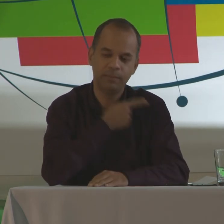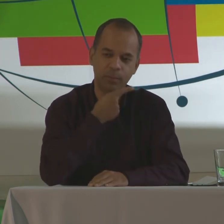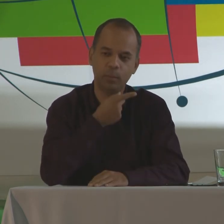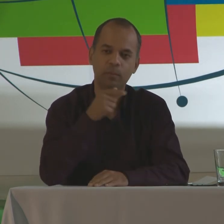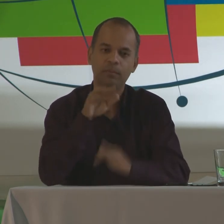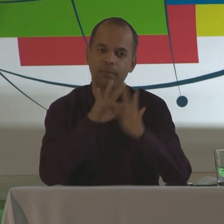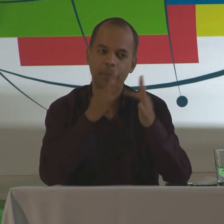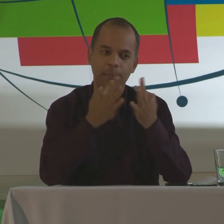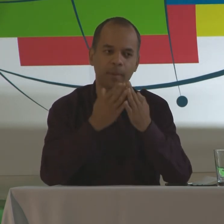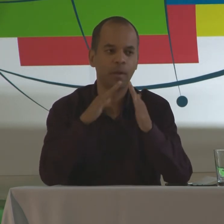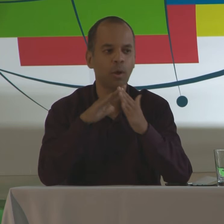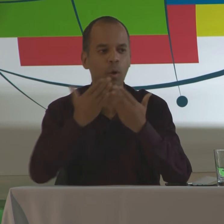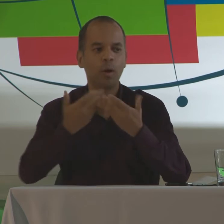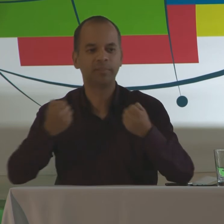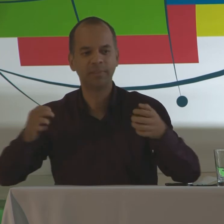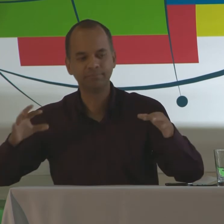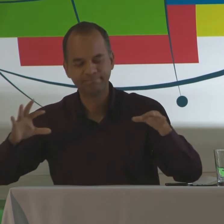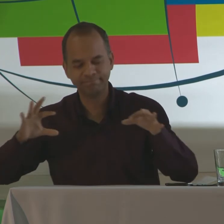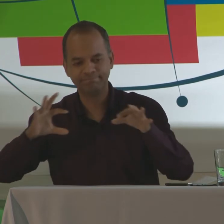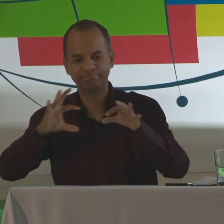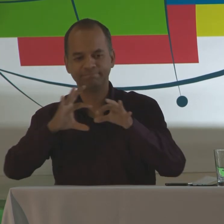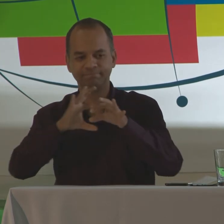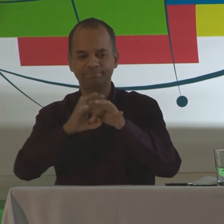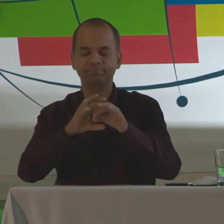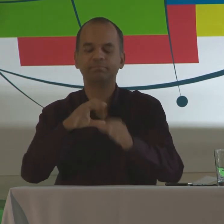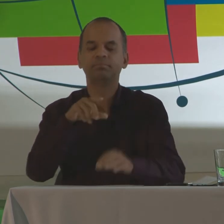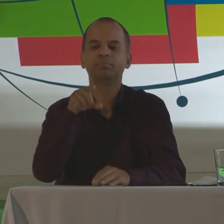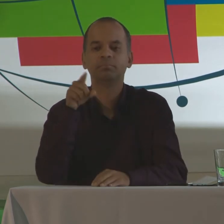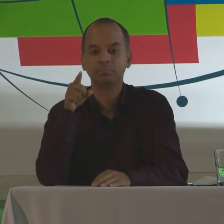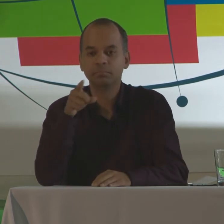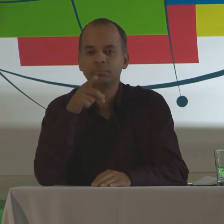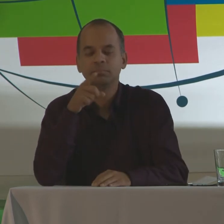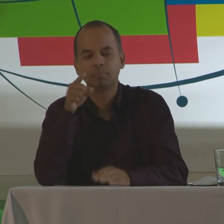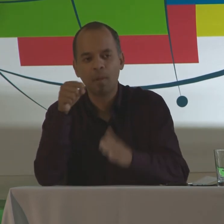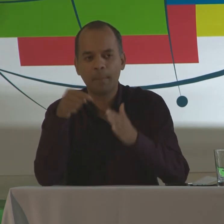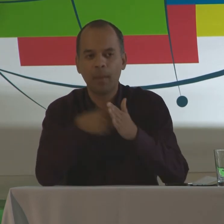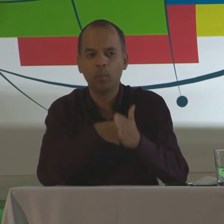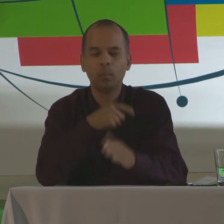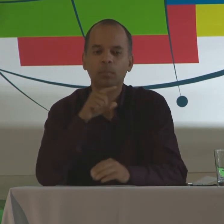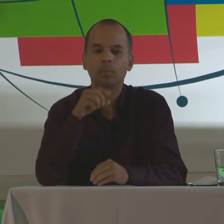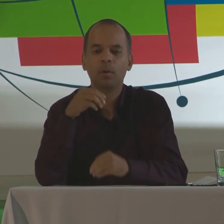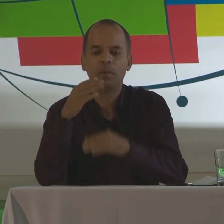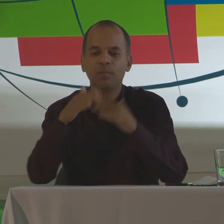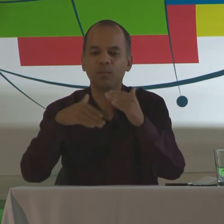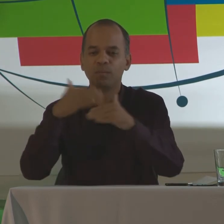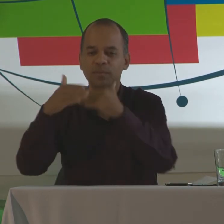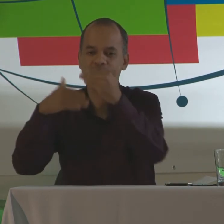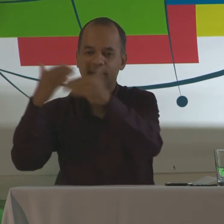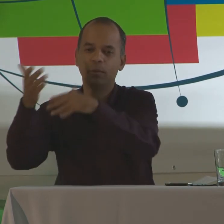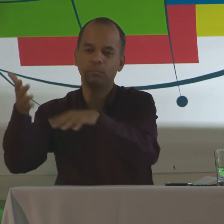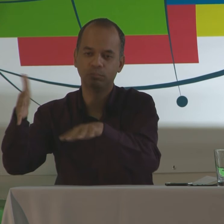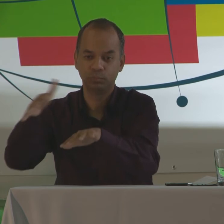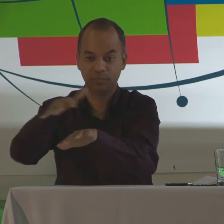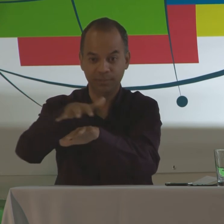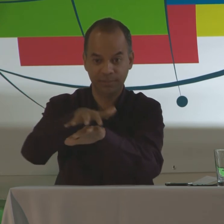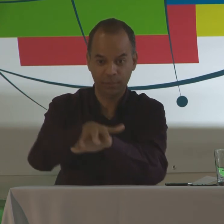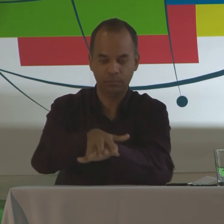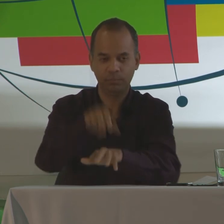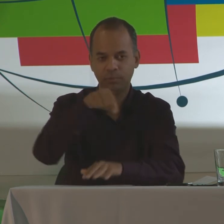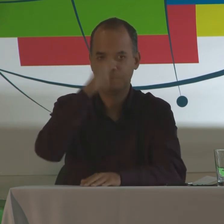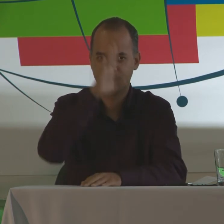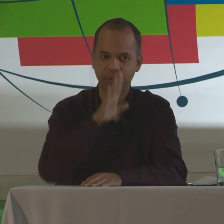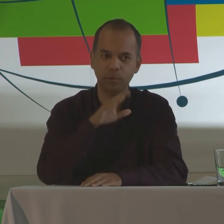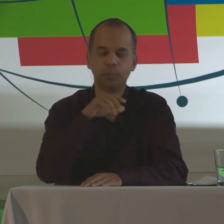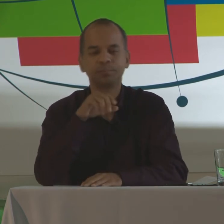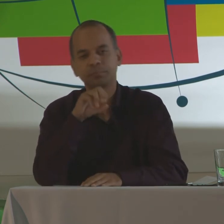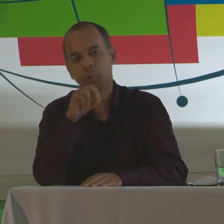Então, eu concordo com o que a Thalita falou anteriormente, essa questão da presença da família na escola é uma coisa muito importante. Mas pensando na sua pergunta,